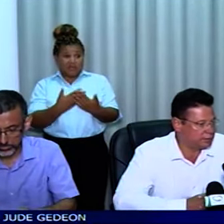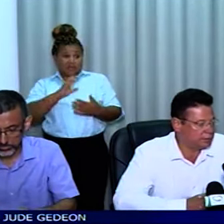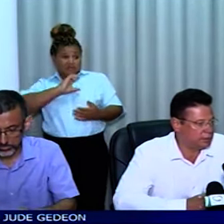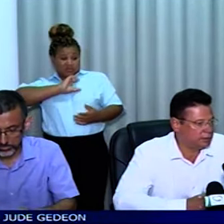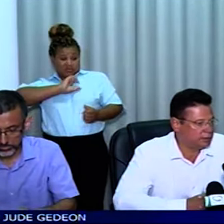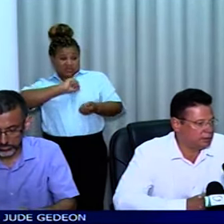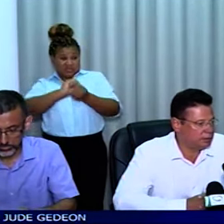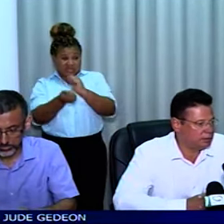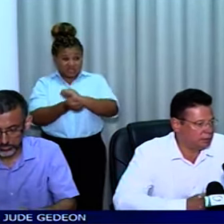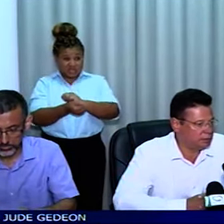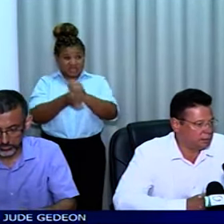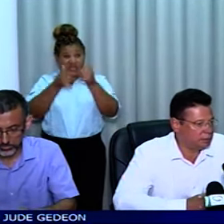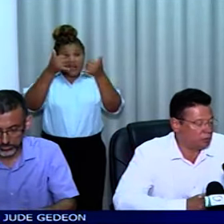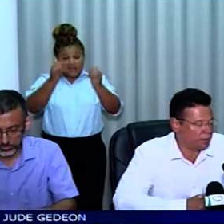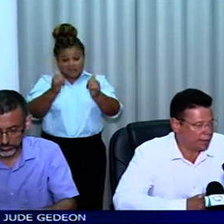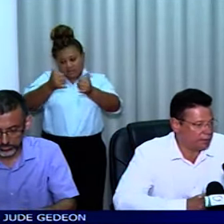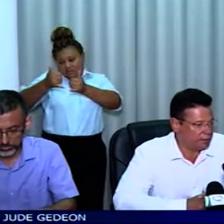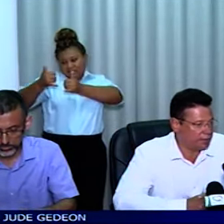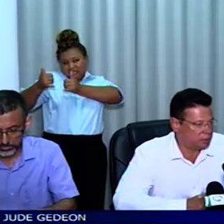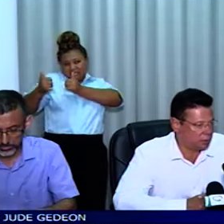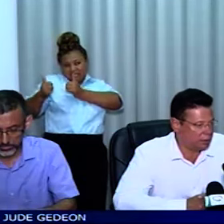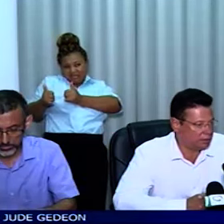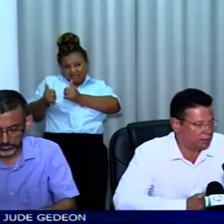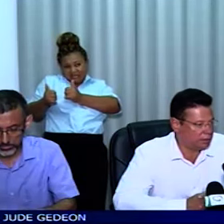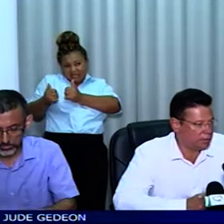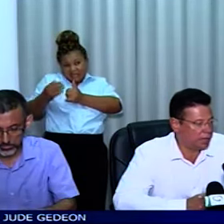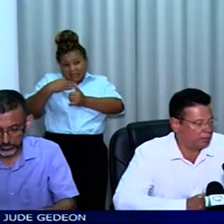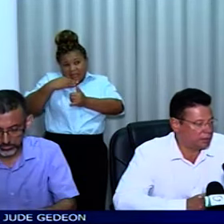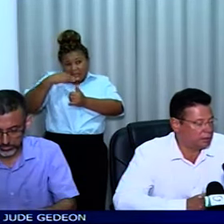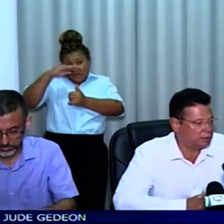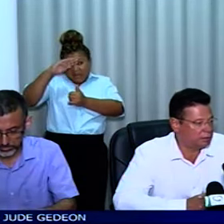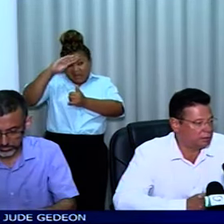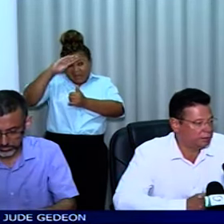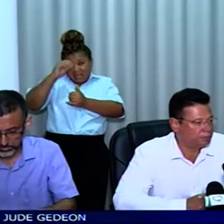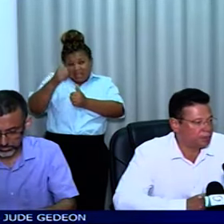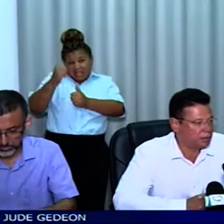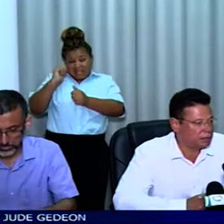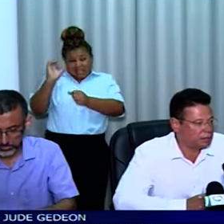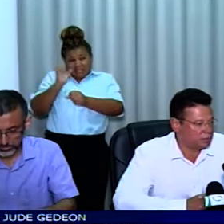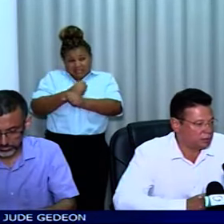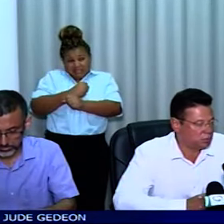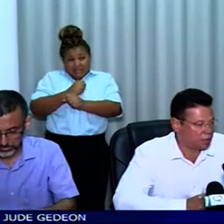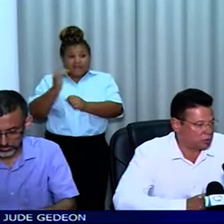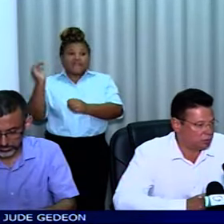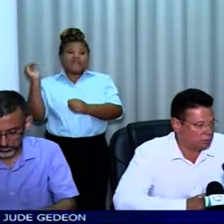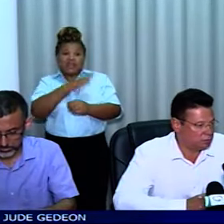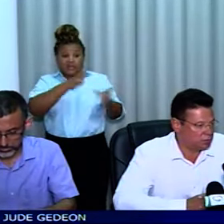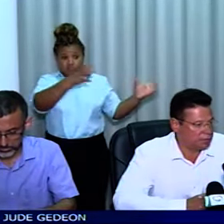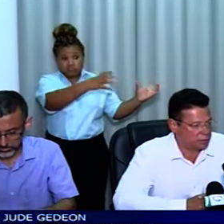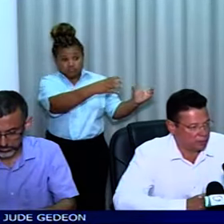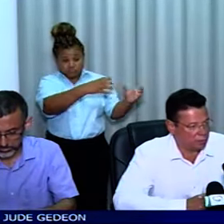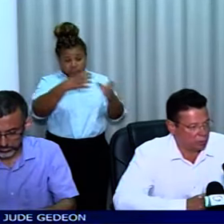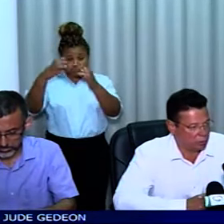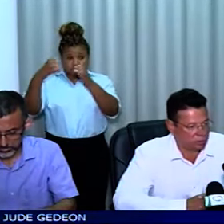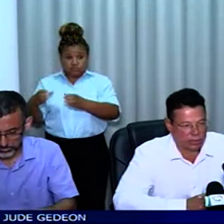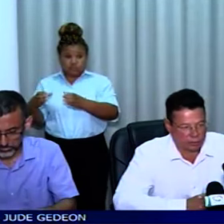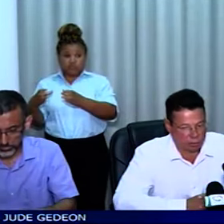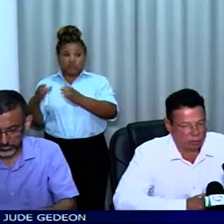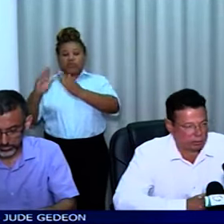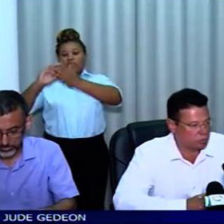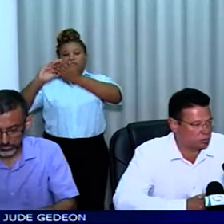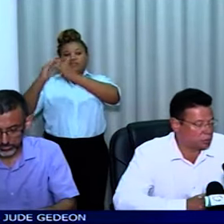class qui ils tombent malades hier soir ils galment dans centre isolation et expliquent rien aux